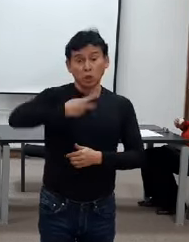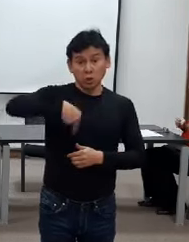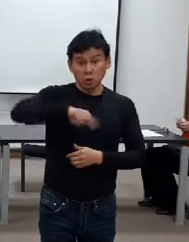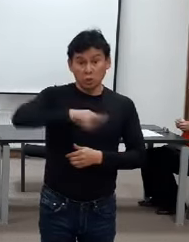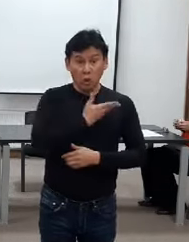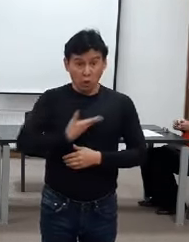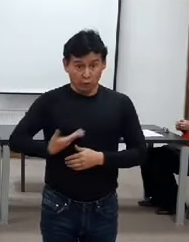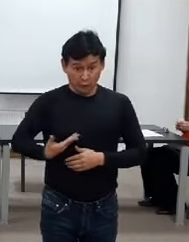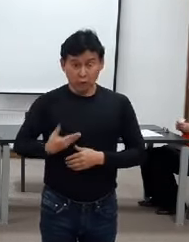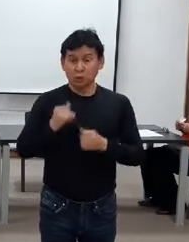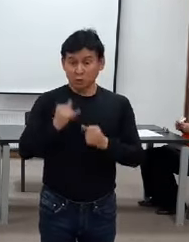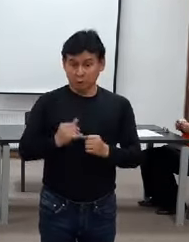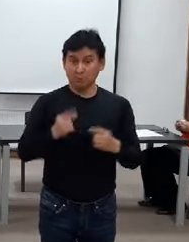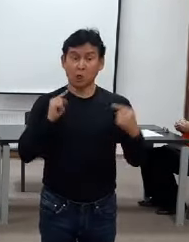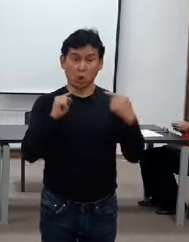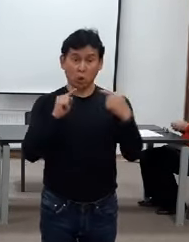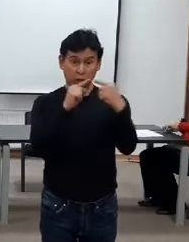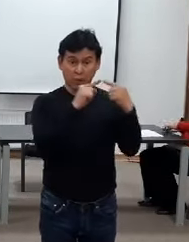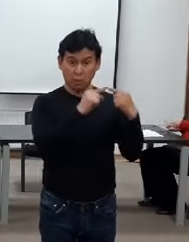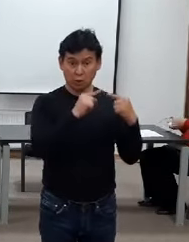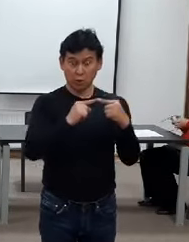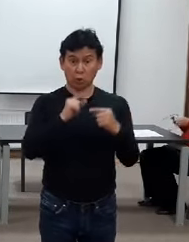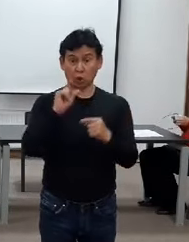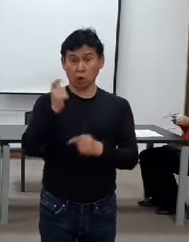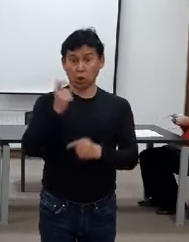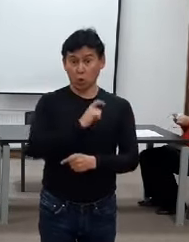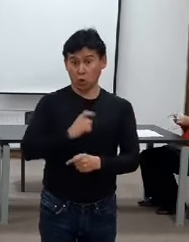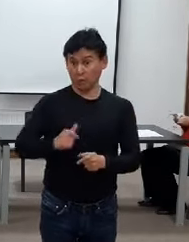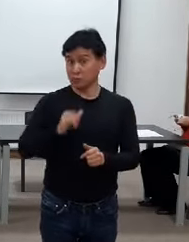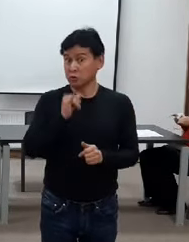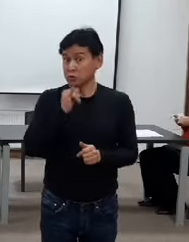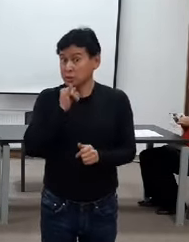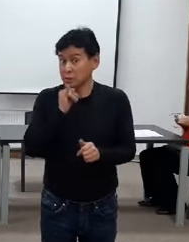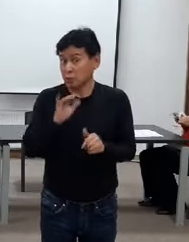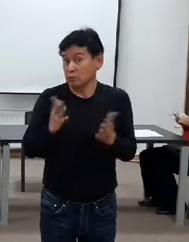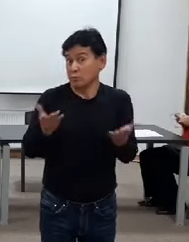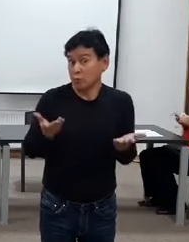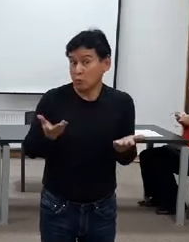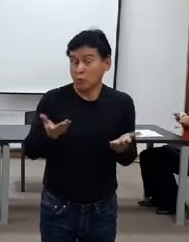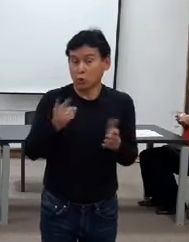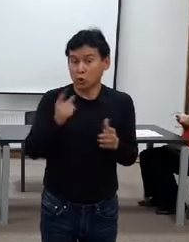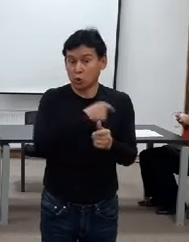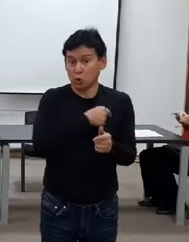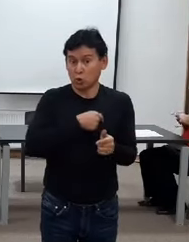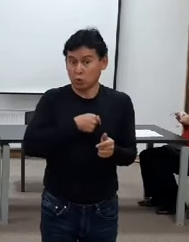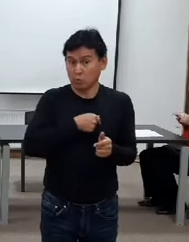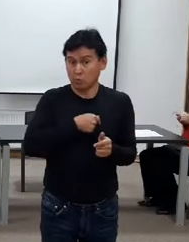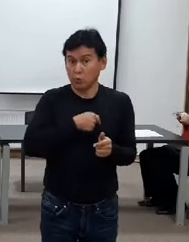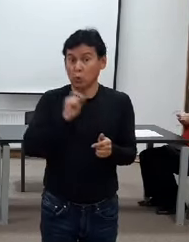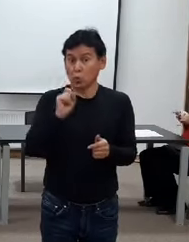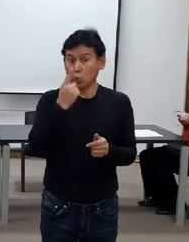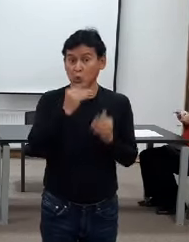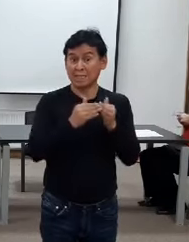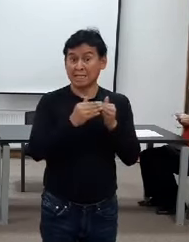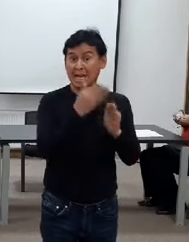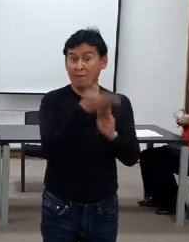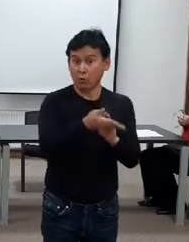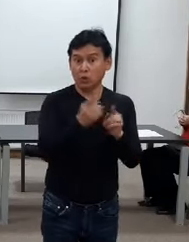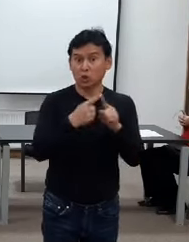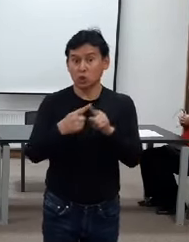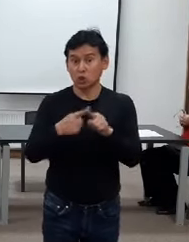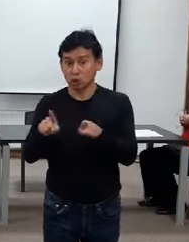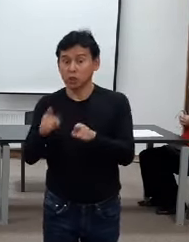estado en comunicación con dos organizaciones, no sé específicamente cómo se autodenomina esta, una que es la de Chacabuco y otra